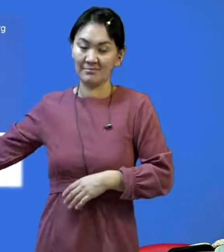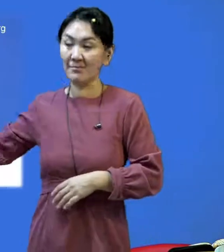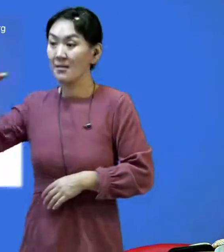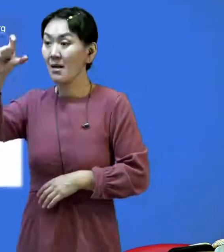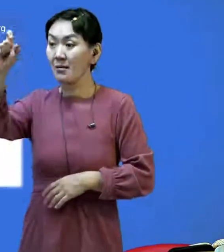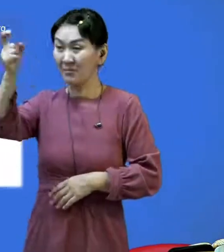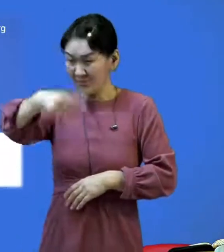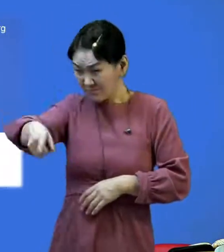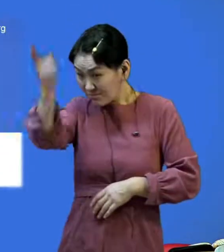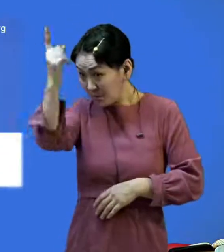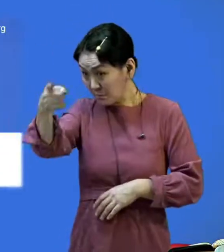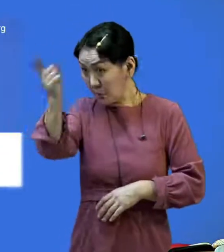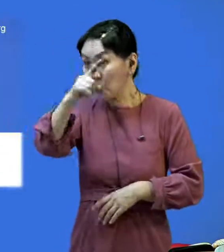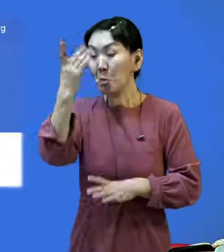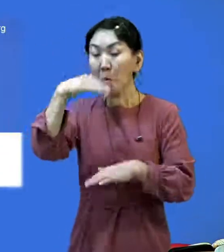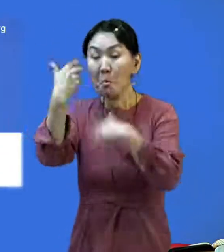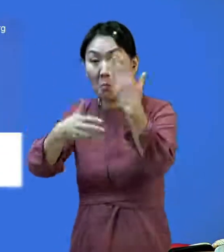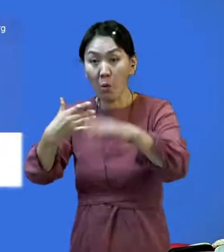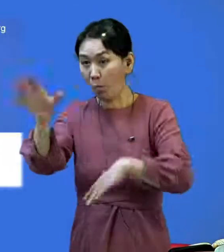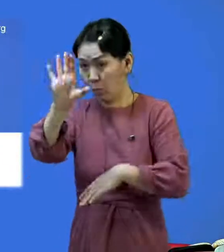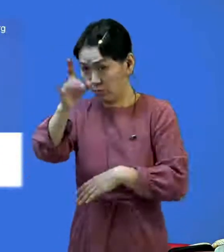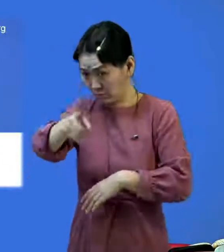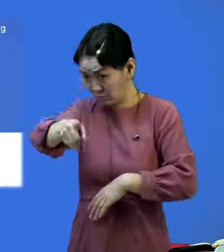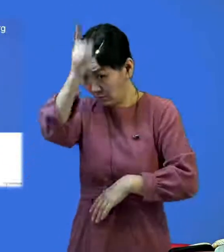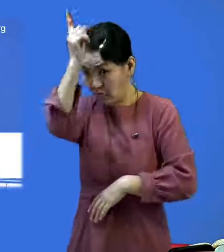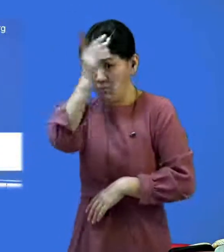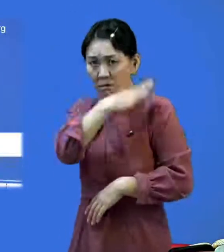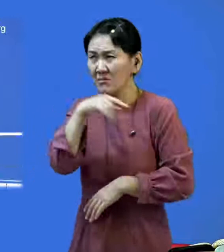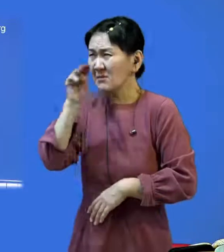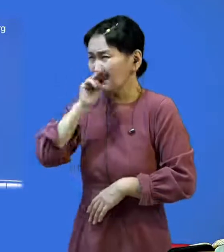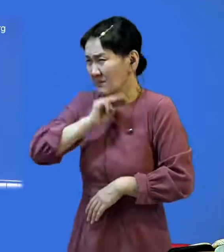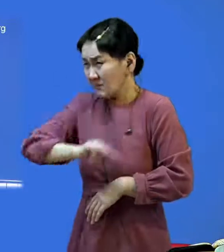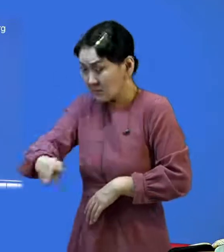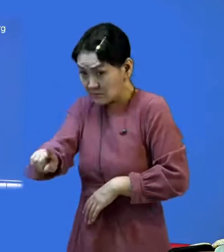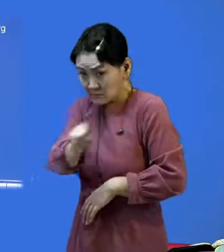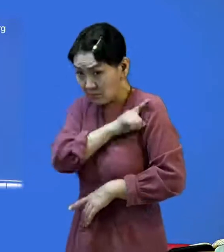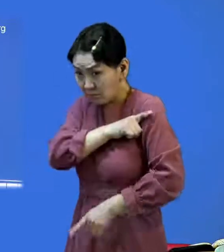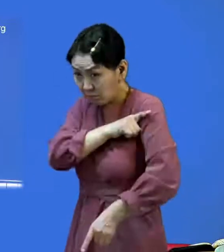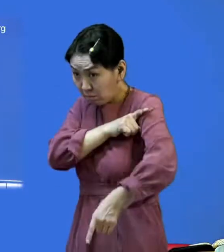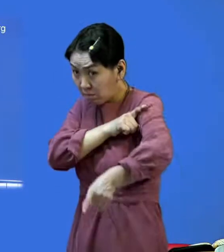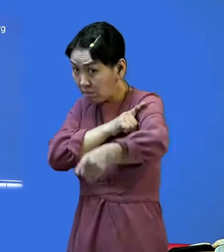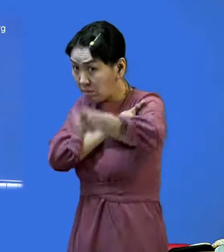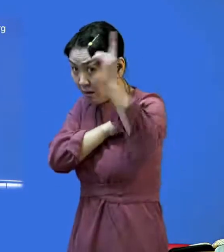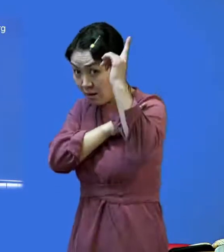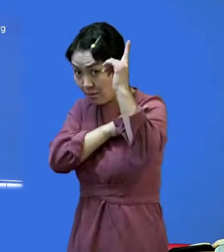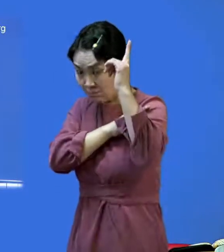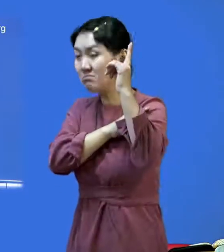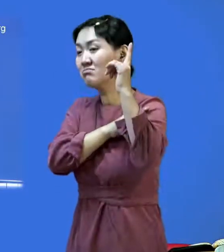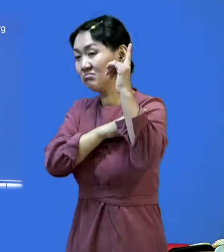Эхлээд гэж байна. Эхлээд гэж байгаа үг нь хамгийн дөрөнд хийх ёстой ажил юу вэ?